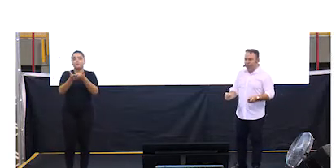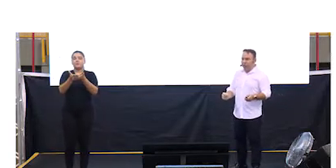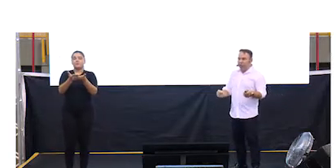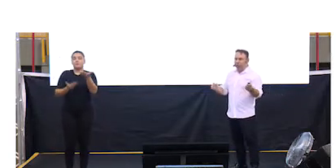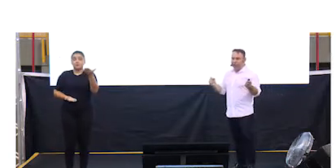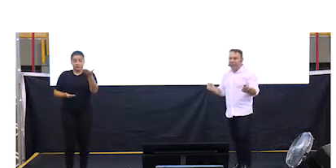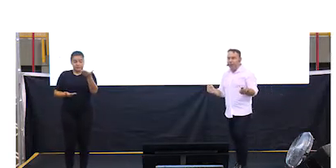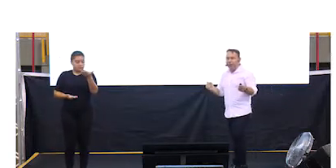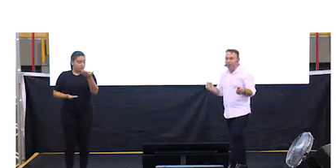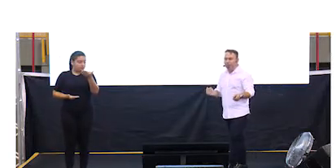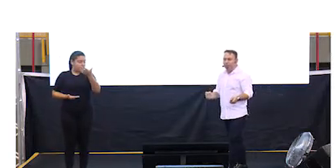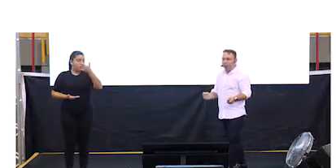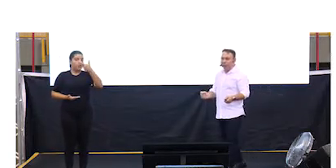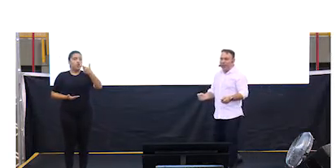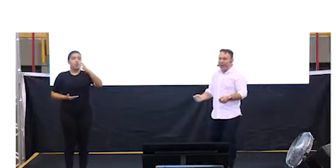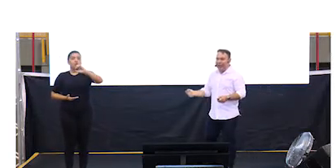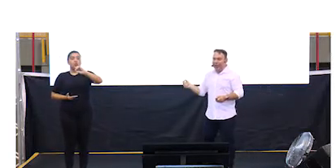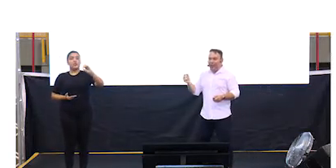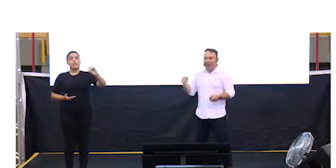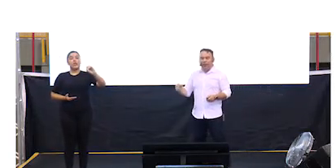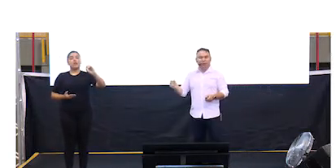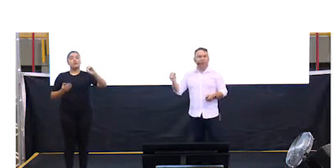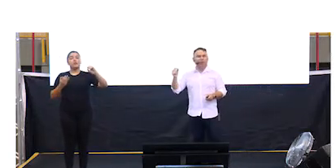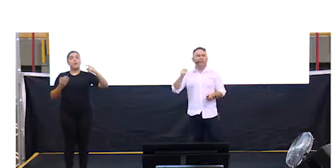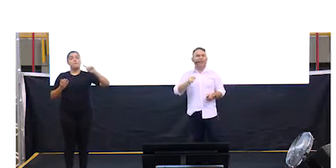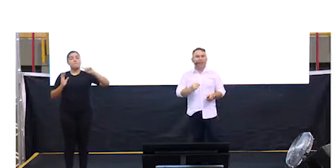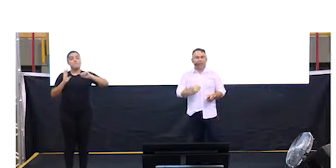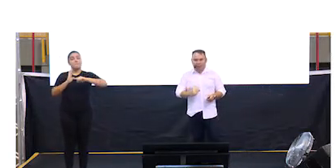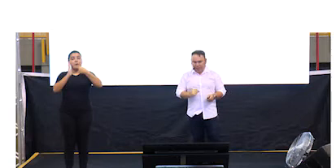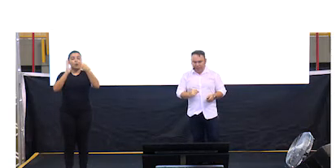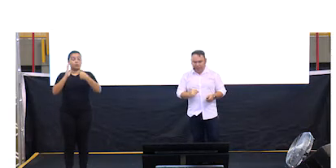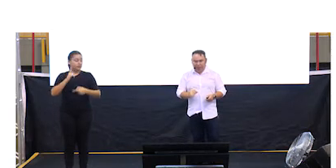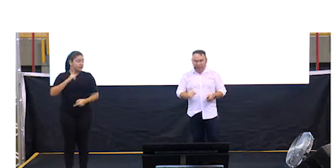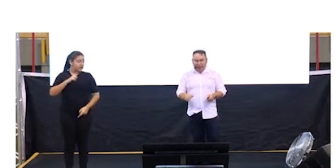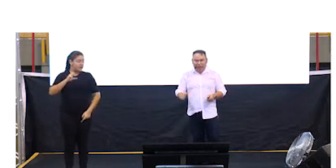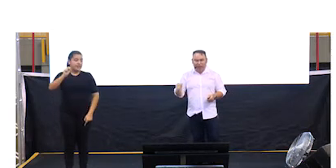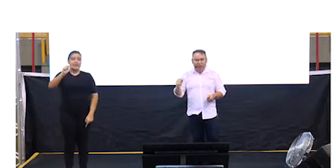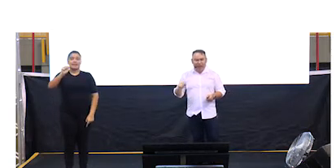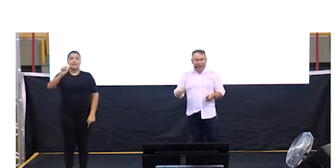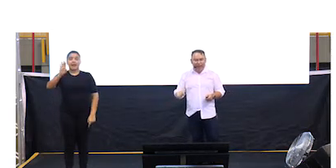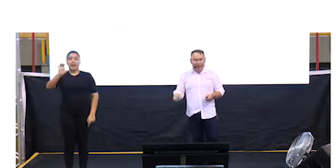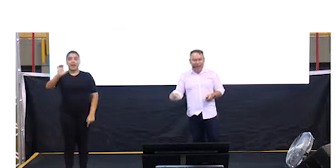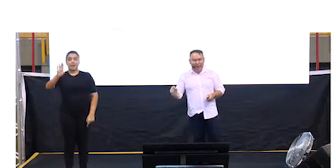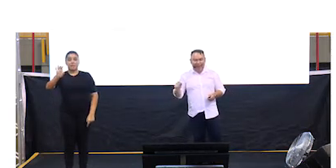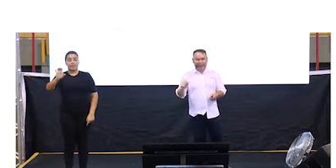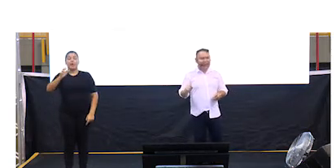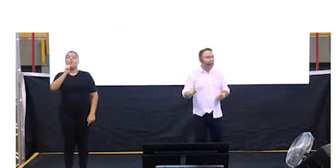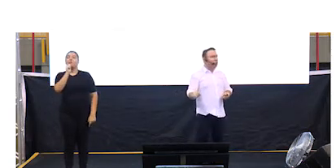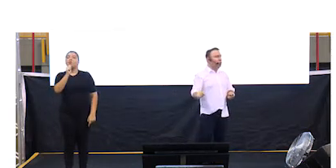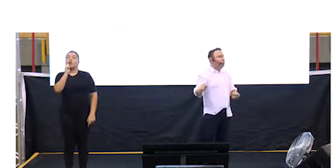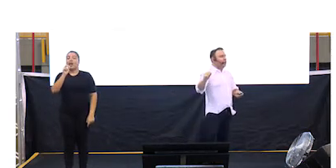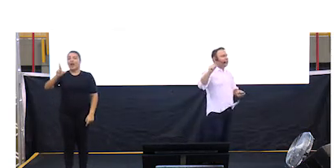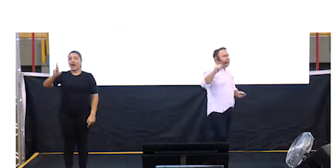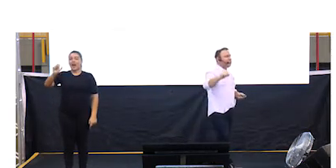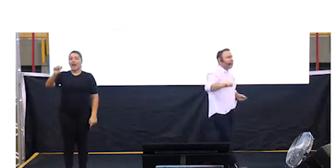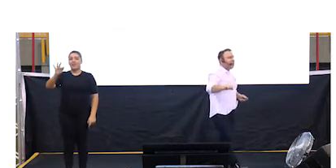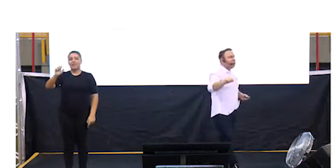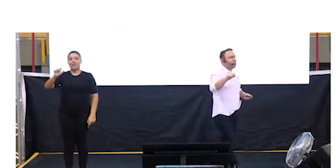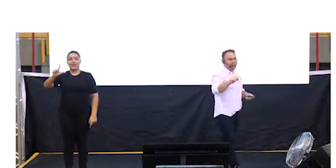cognitivo de 200 pontos, elaborados pelo Saeb, Rafaela acertou